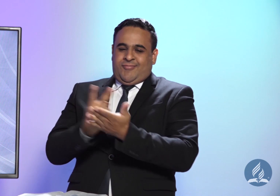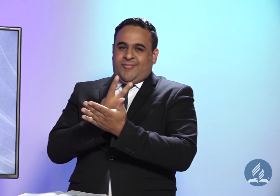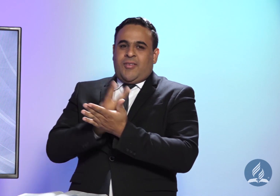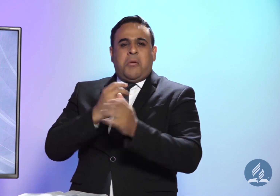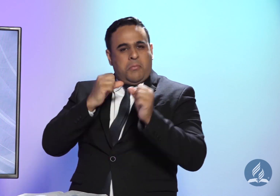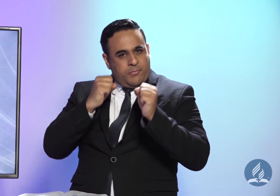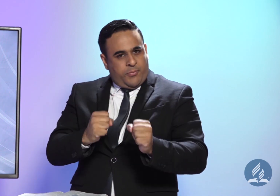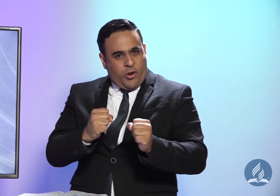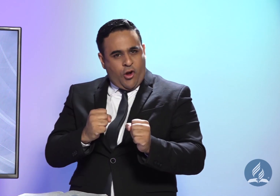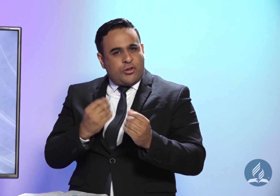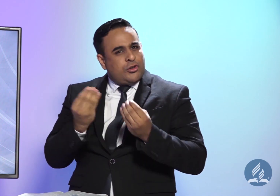escolher